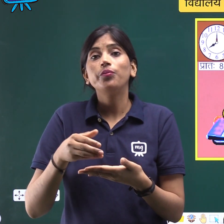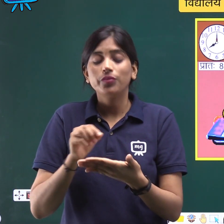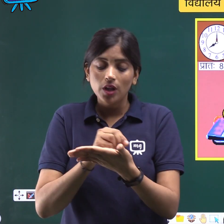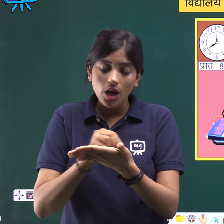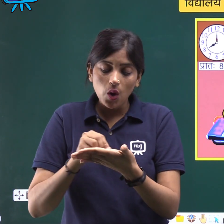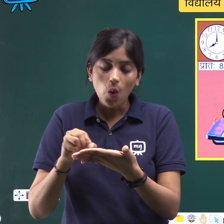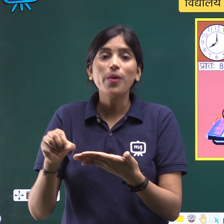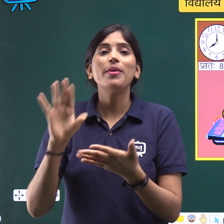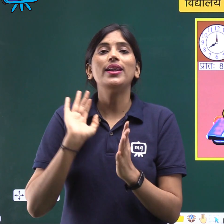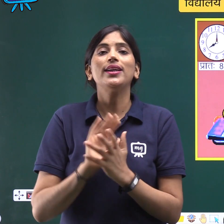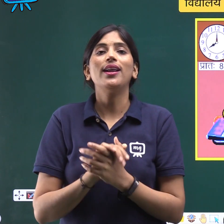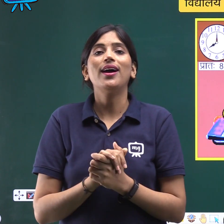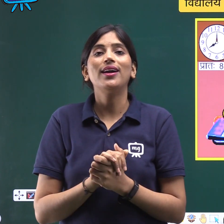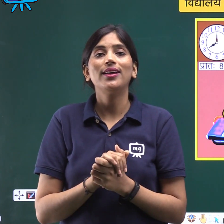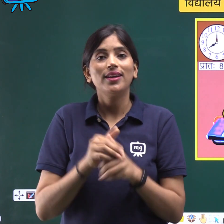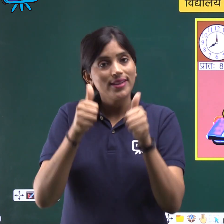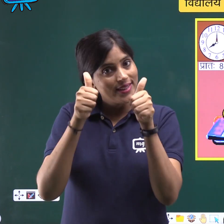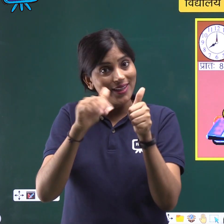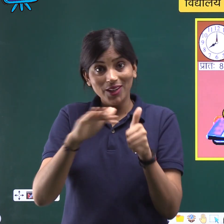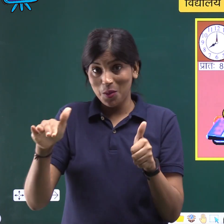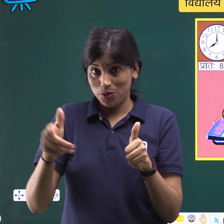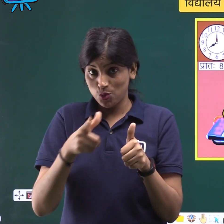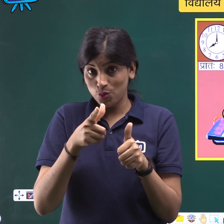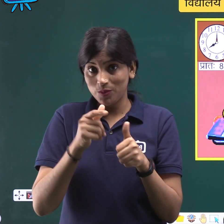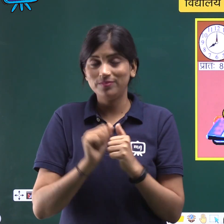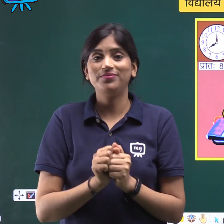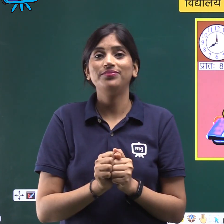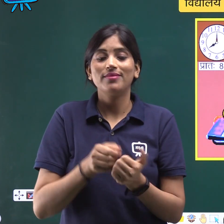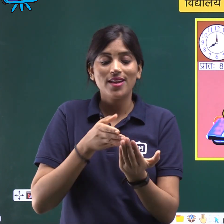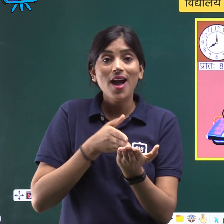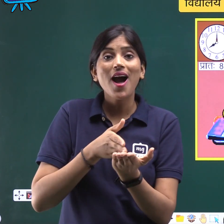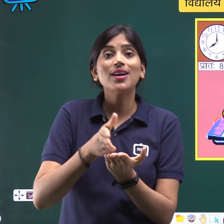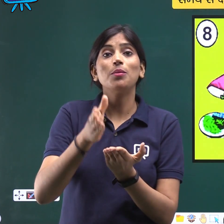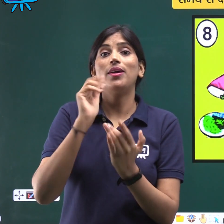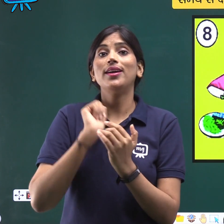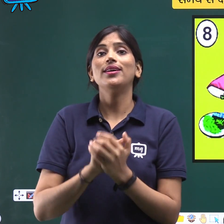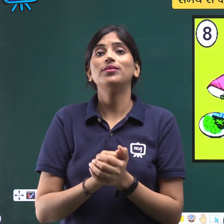कॉपी में लिखना। ठीक है बच्चों, आगे बढ़ें।